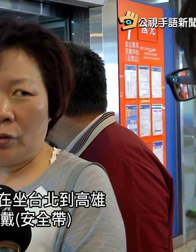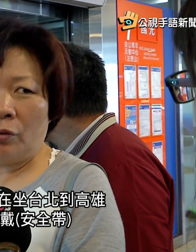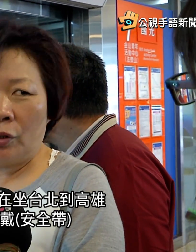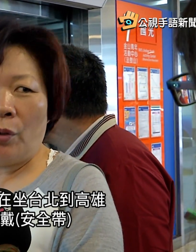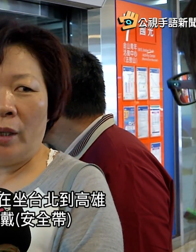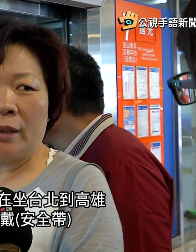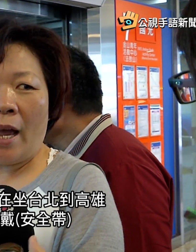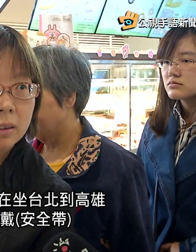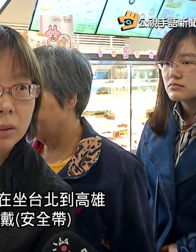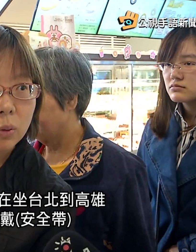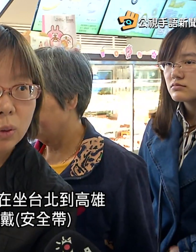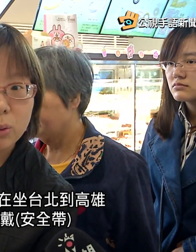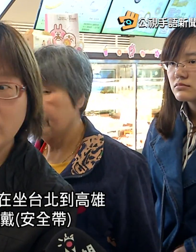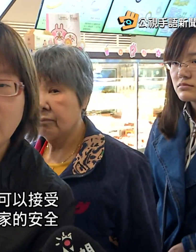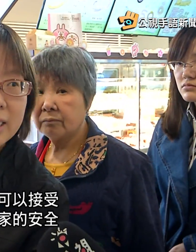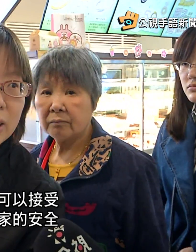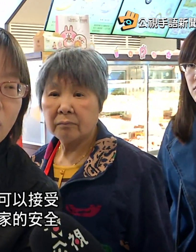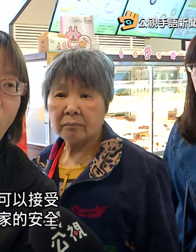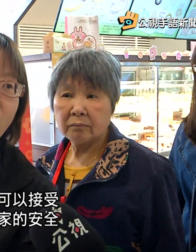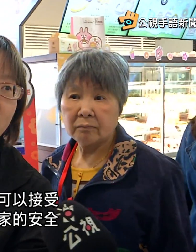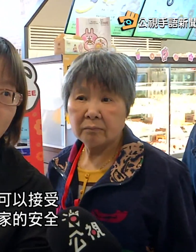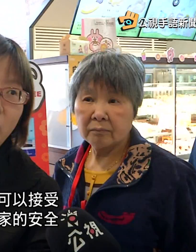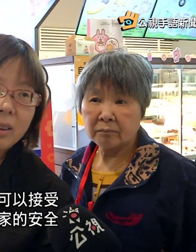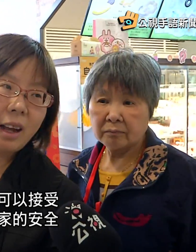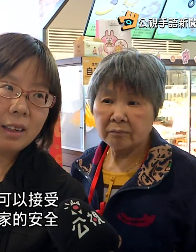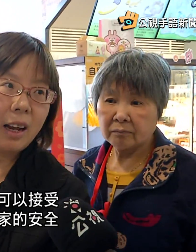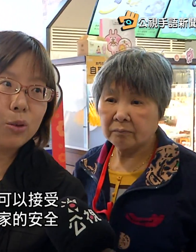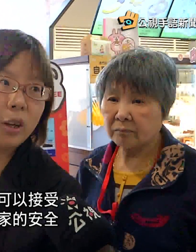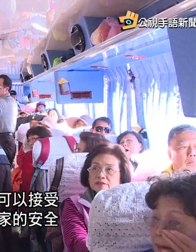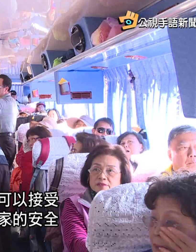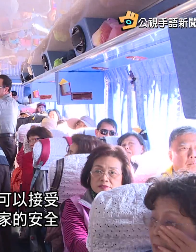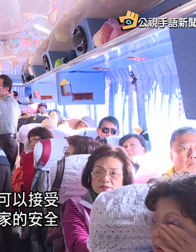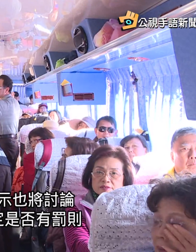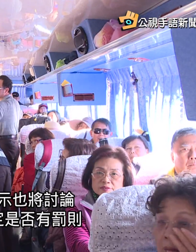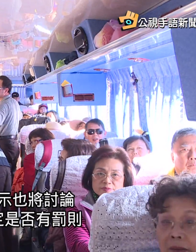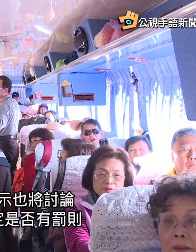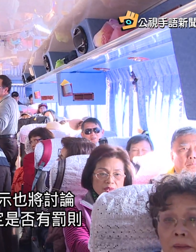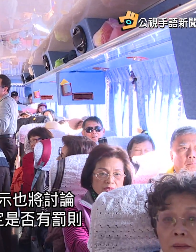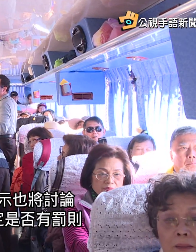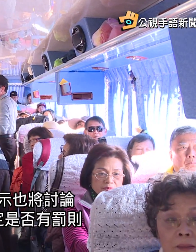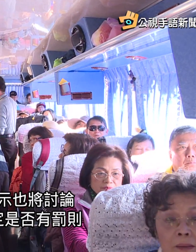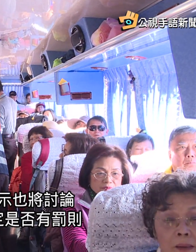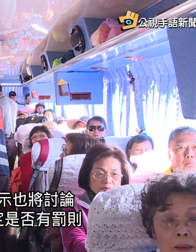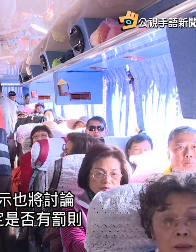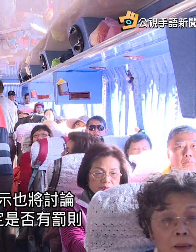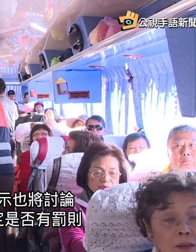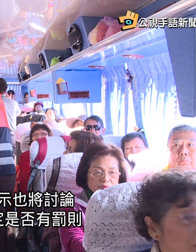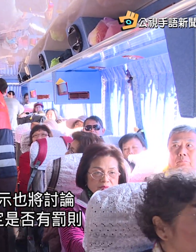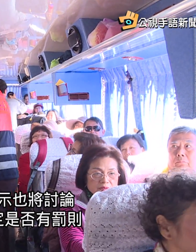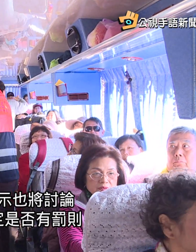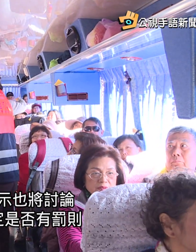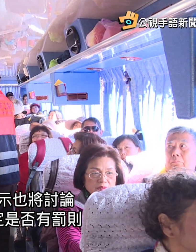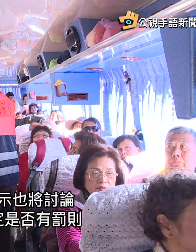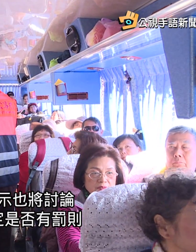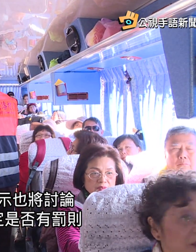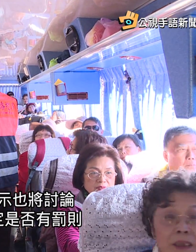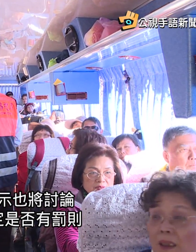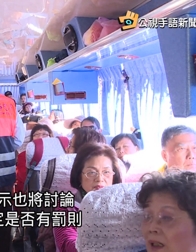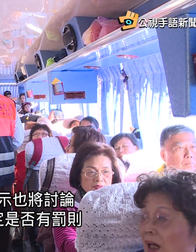我就会带。 我觉得可以接受啊，为了大家的安全呐、啊。 交通部表示，也将讨论这项新规定是否有罚则，若